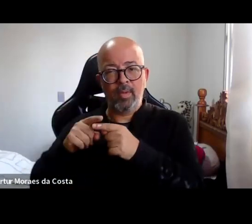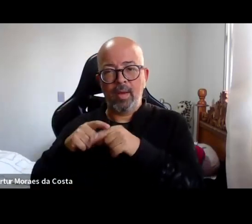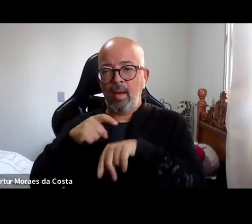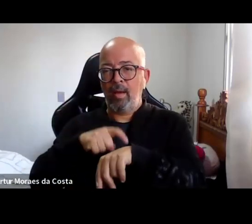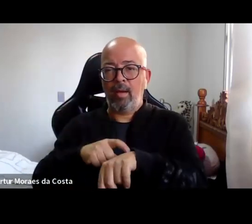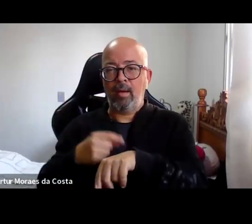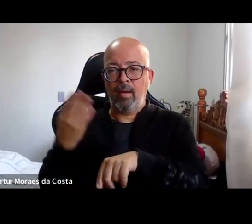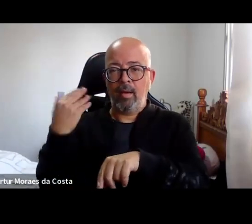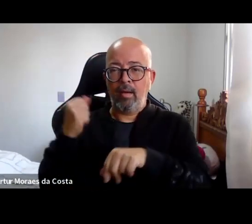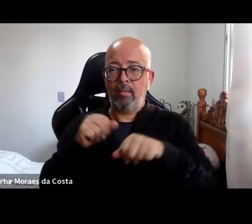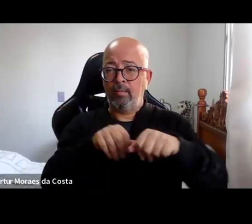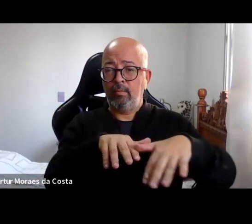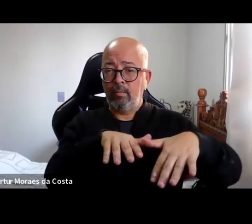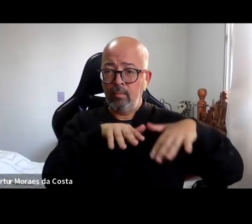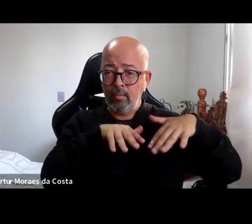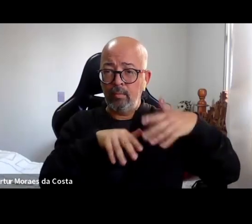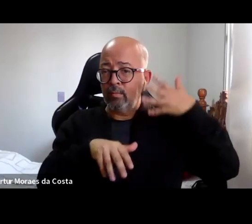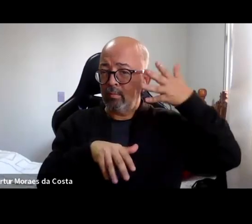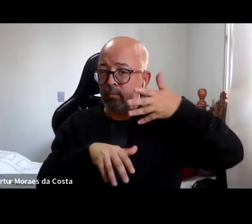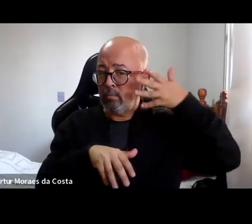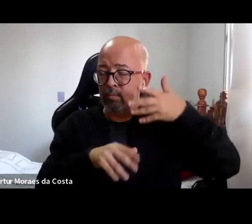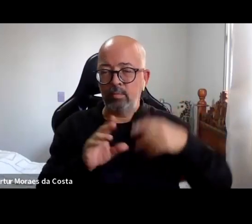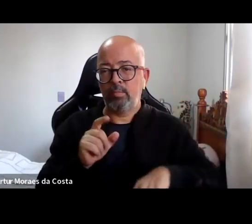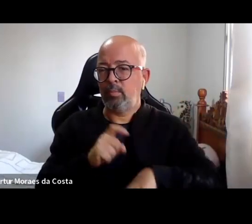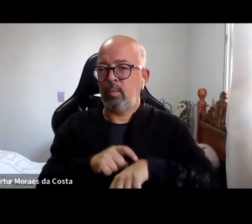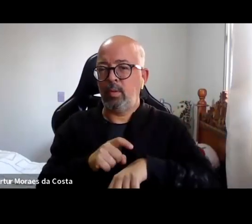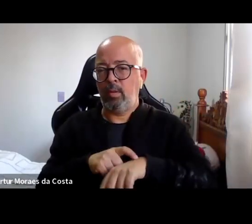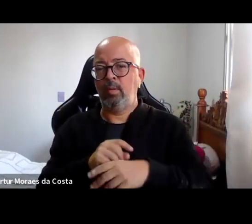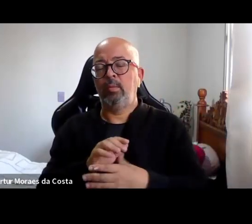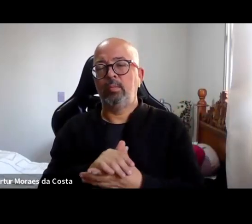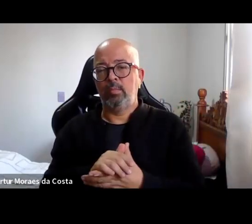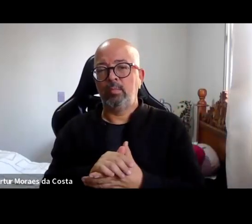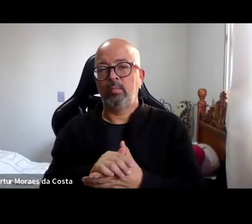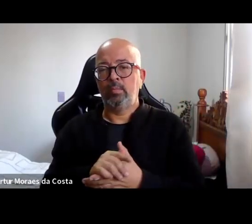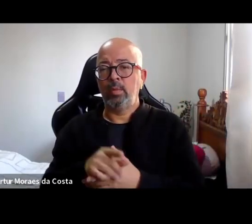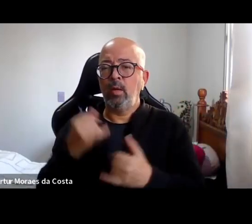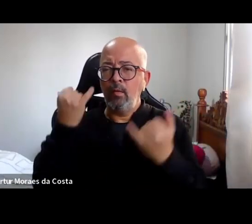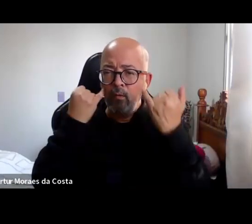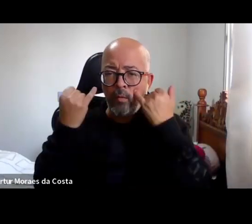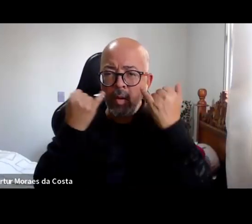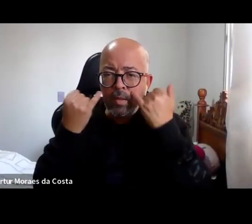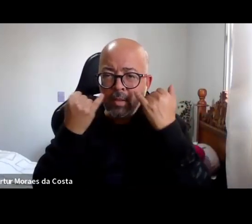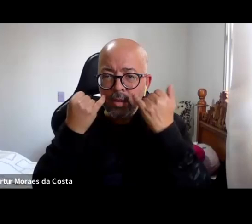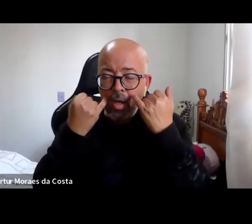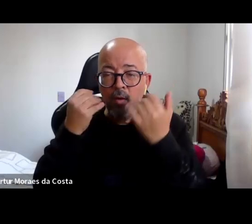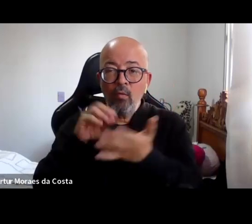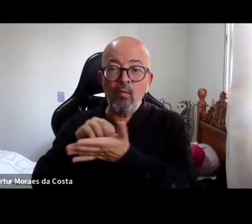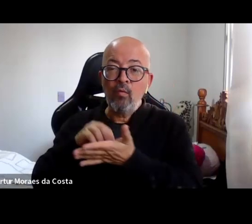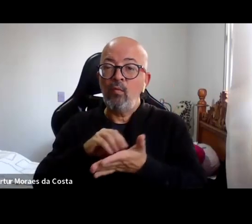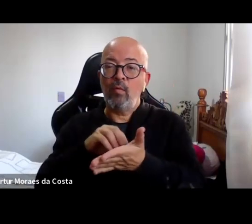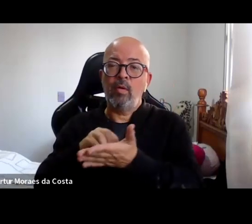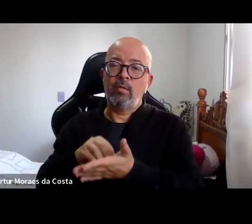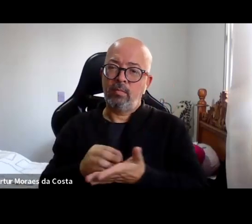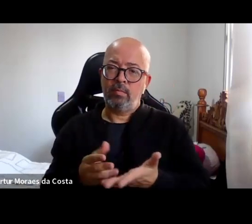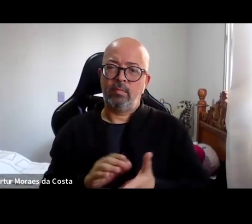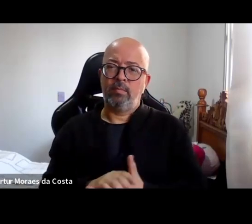técnicamente información residual o sea todo lo que no alcancé a decir y que al final del servicio yo incluyo para poder complementar la